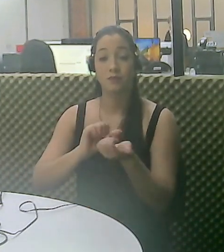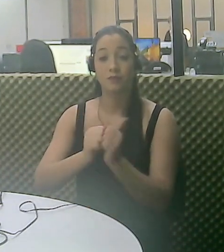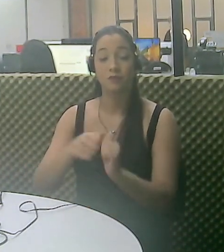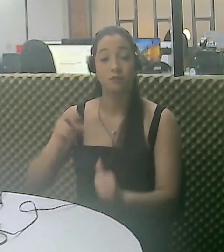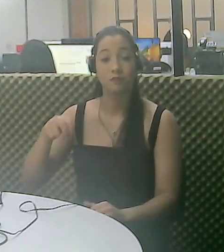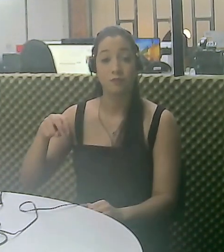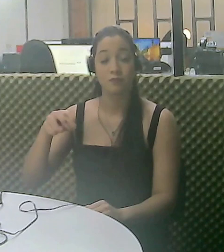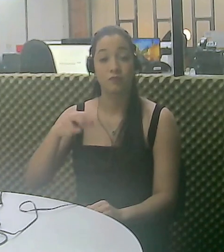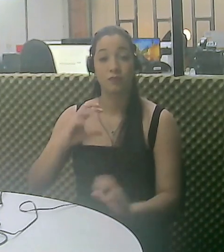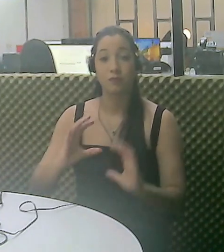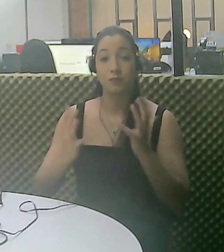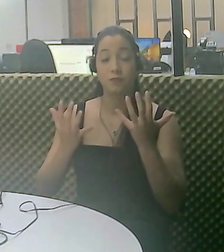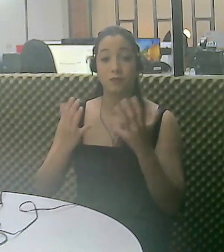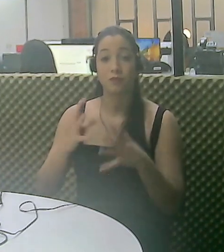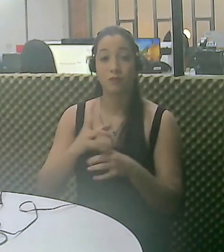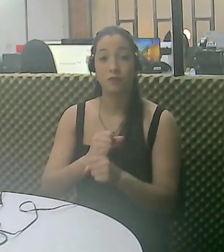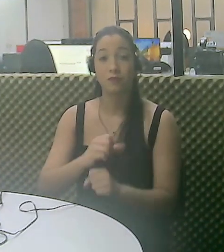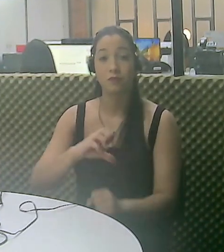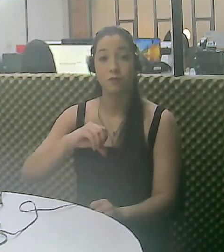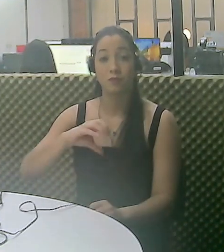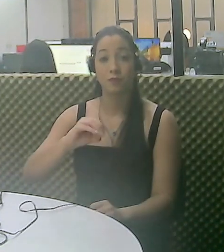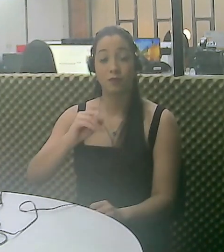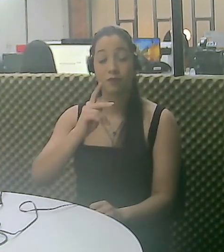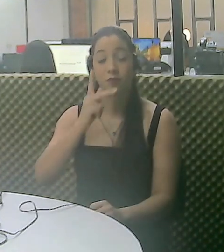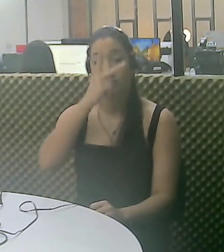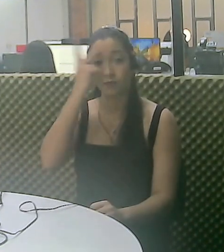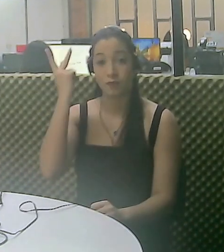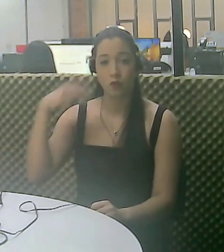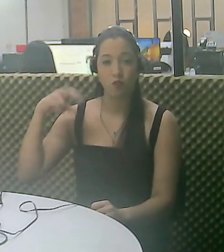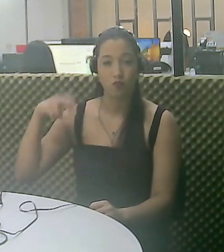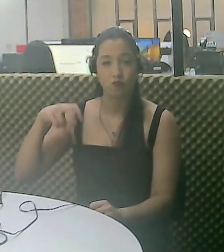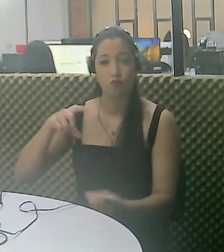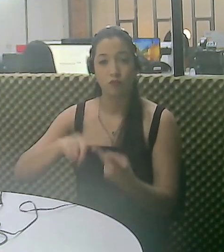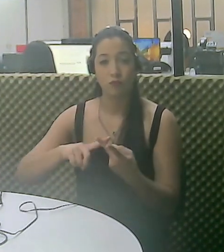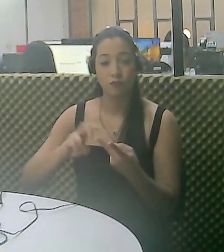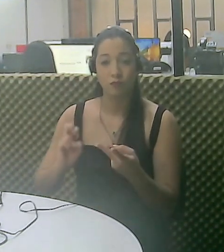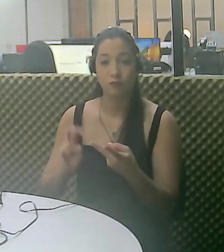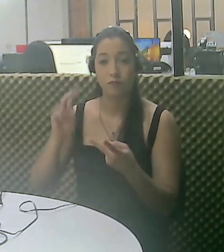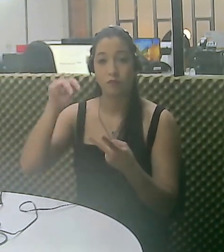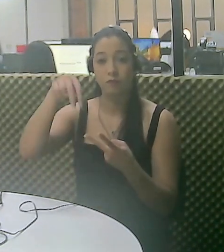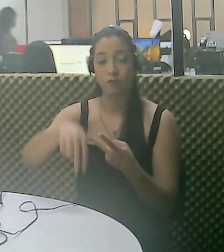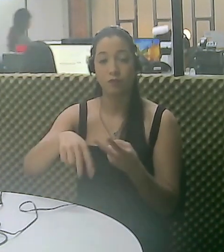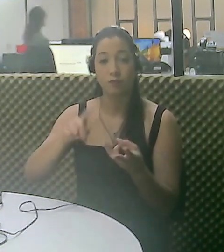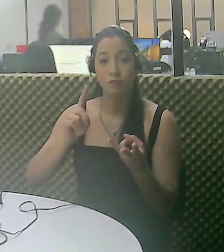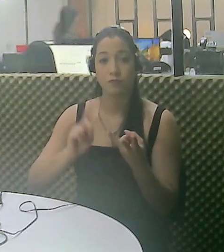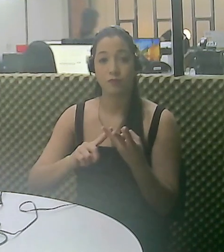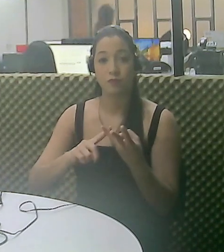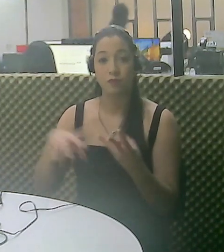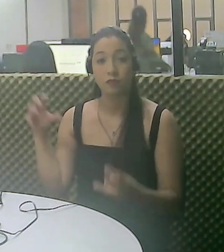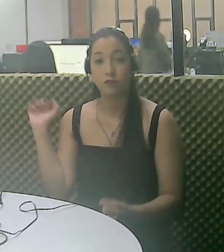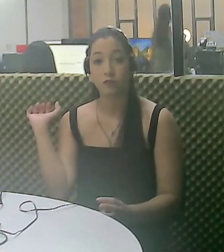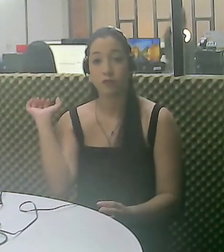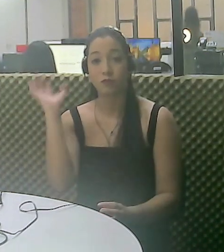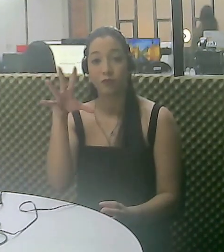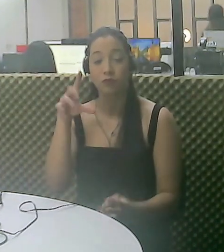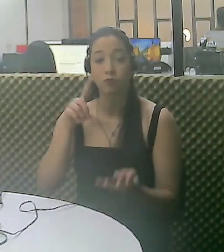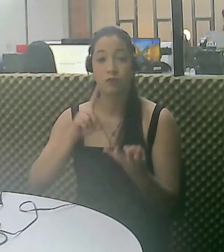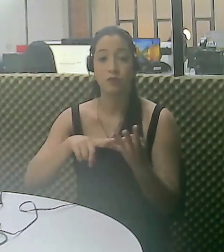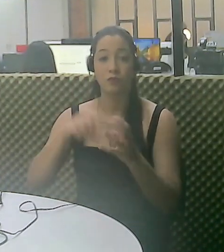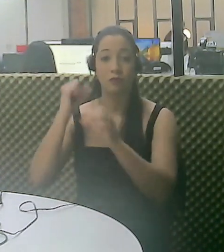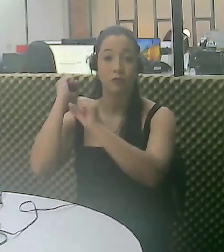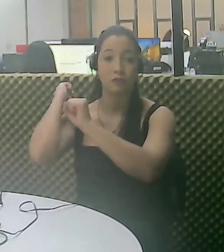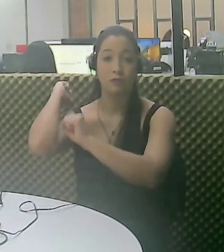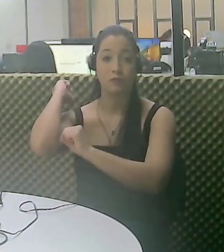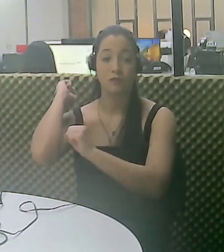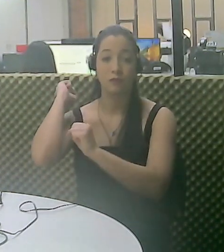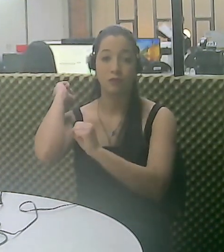O evento reuniu 90 paraatletas em provas de velocidade, salto em distância, arremesso de disco,